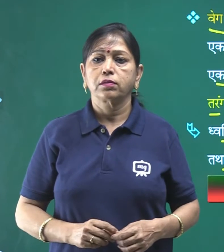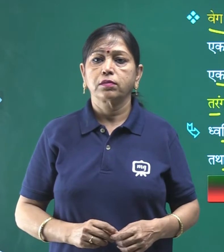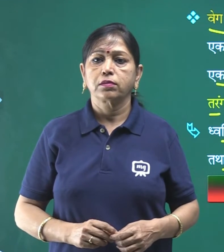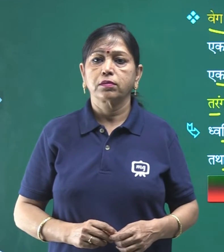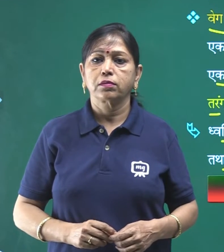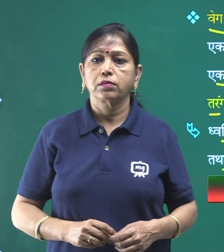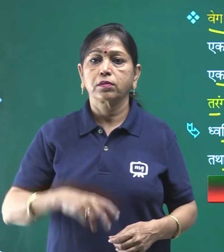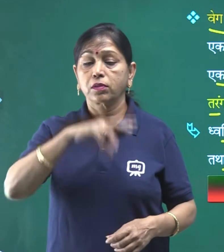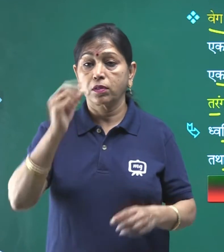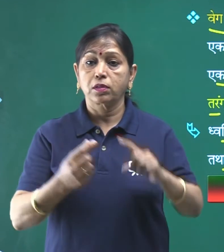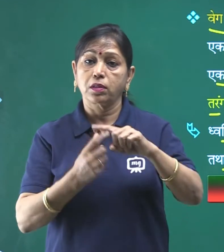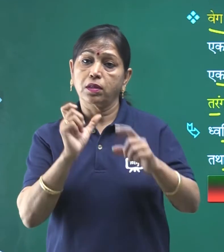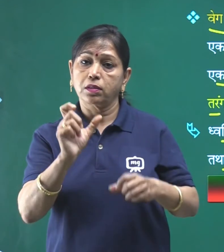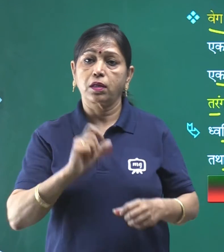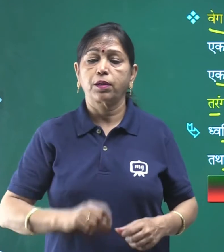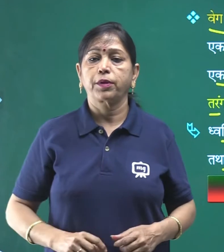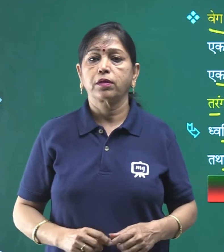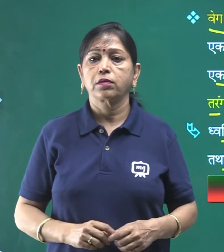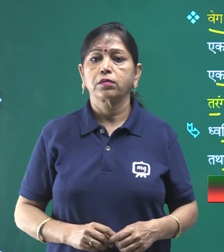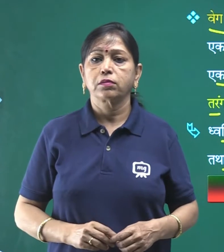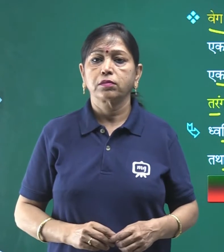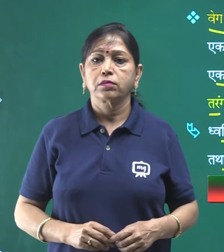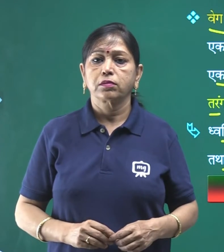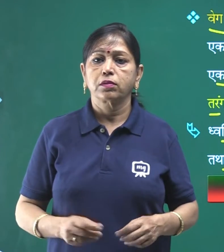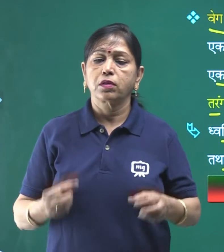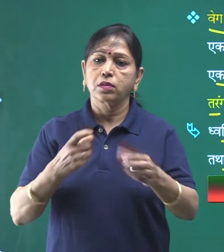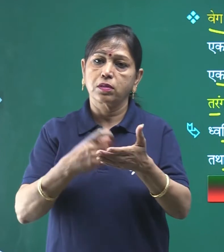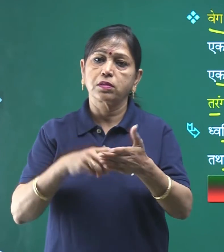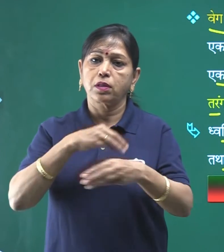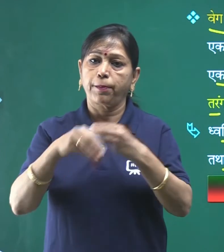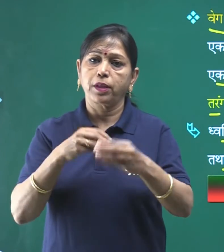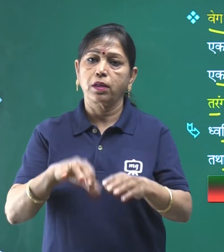तथा तरंग दैर्घ्य में संबंध है।